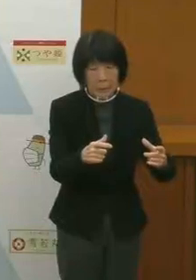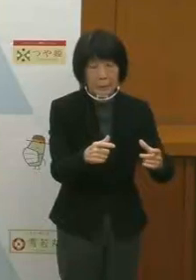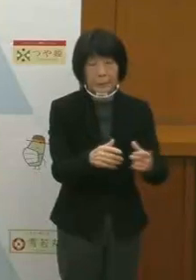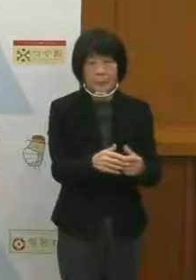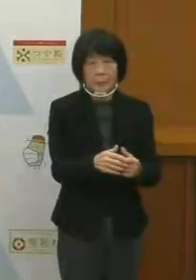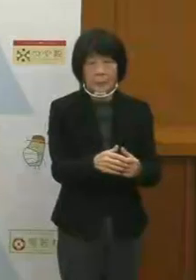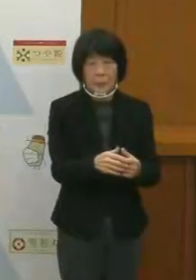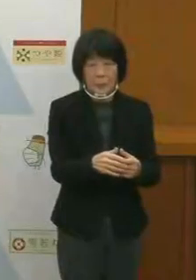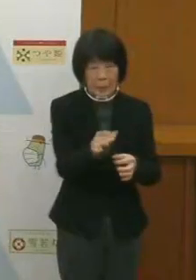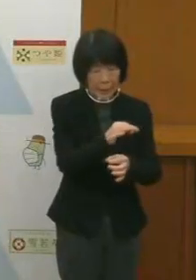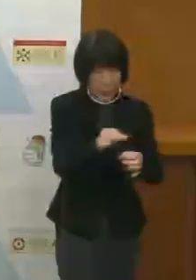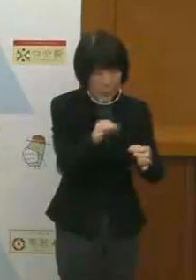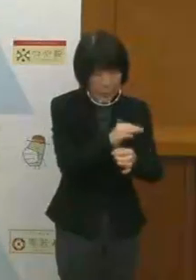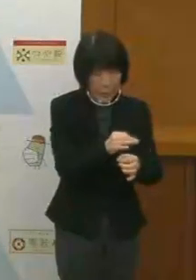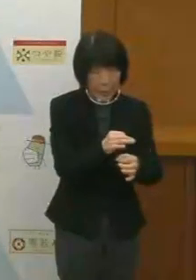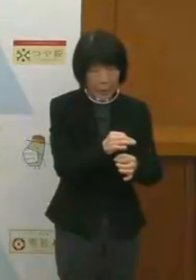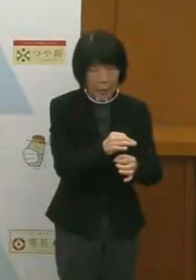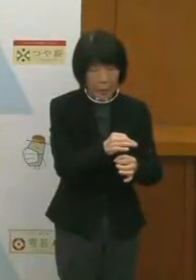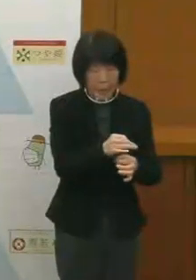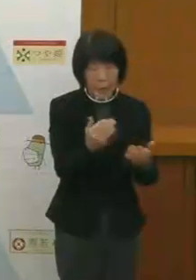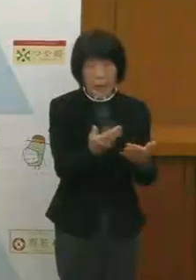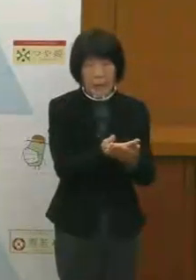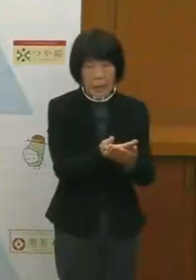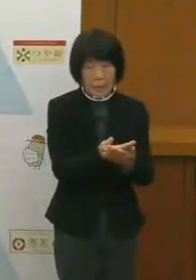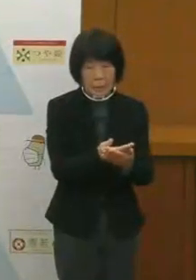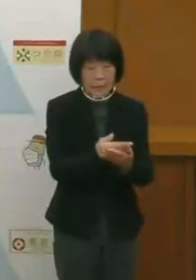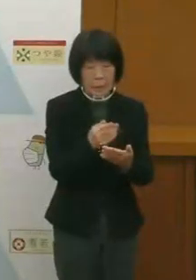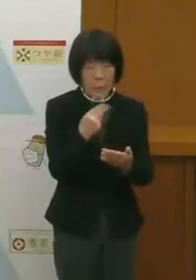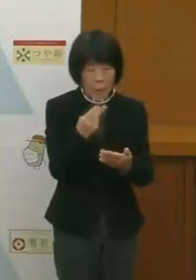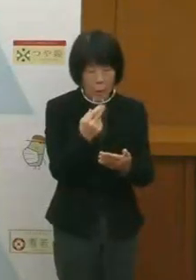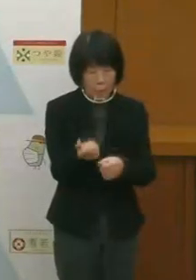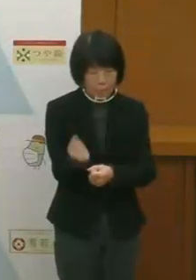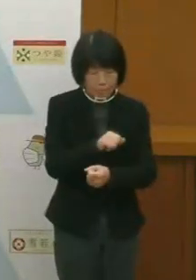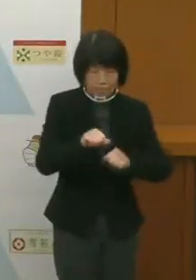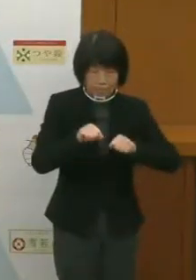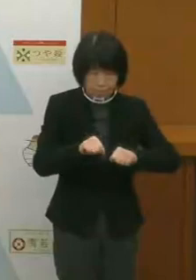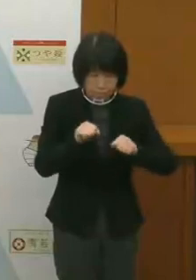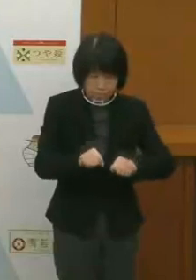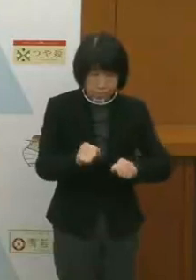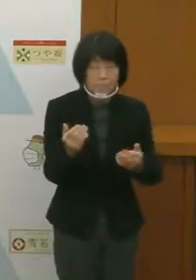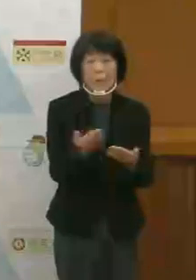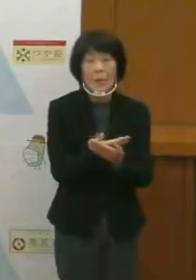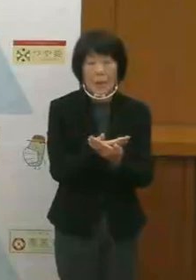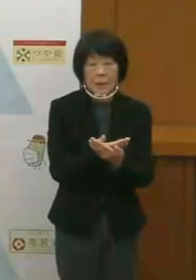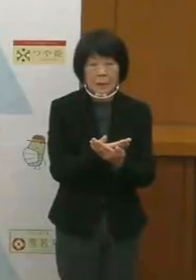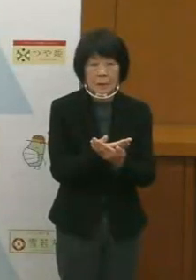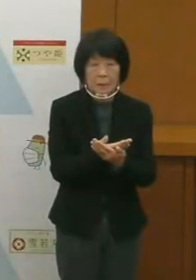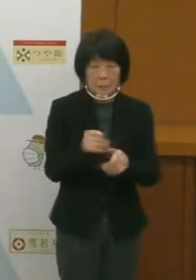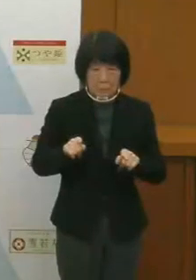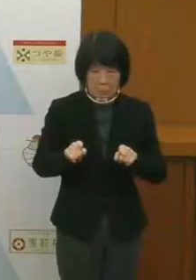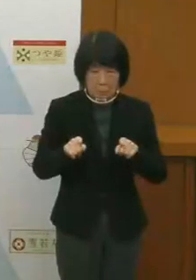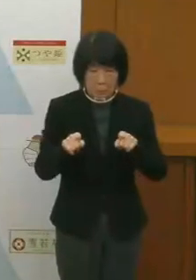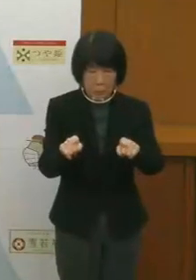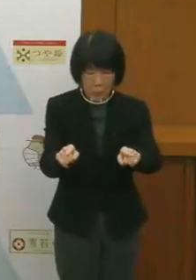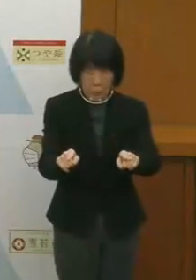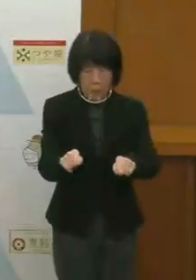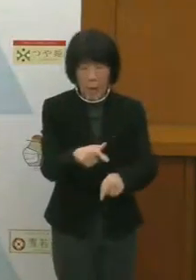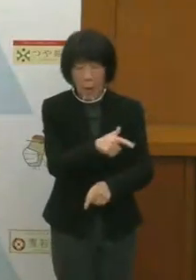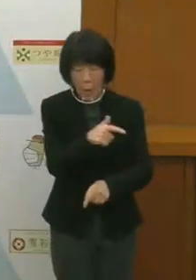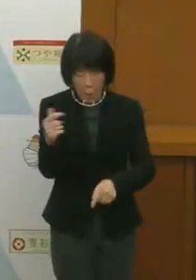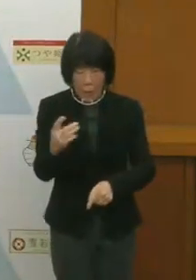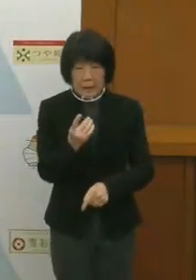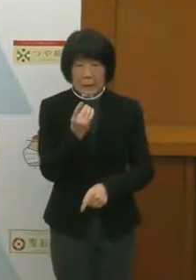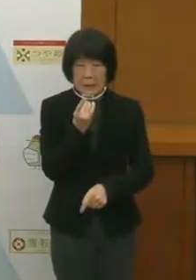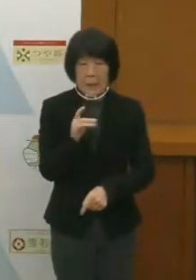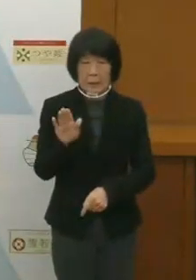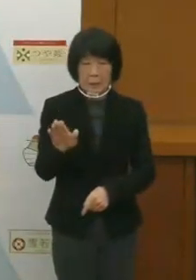して、経済が回るようになる、飲食店が立ち行くようになるということを大いに期待しているところ